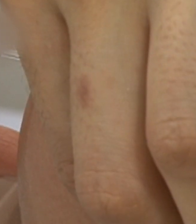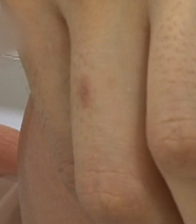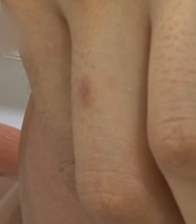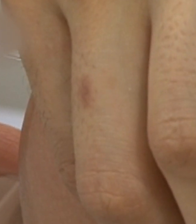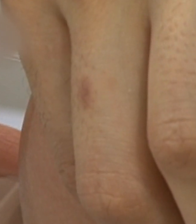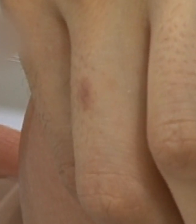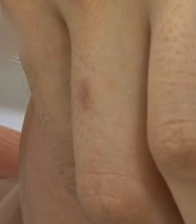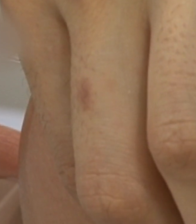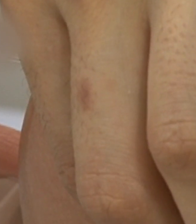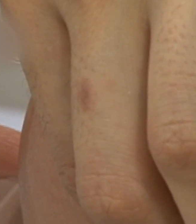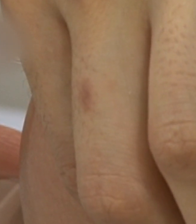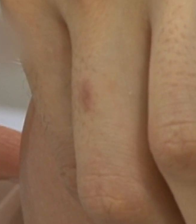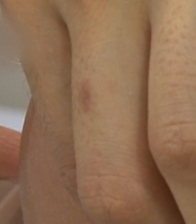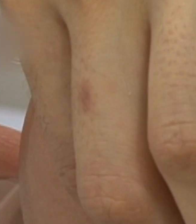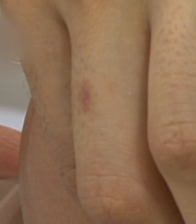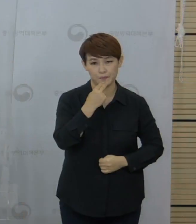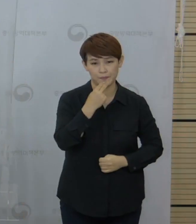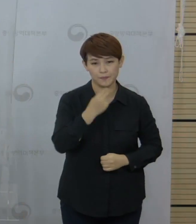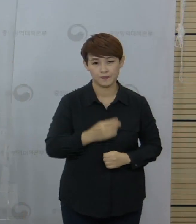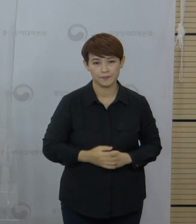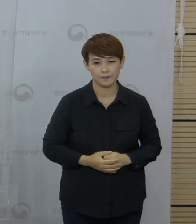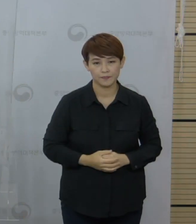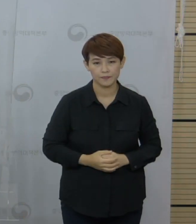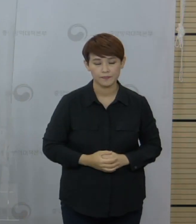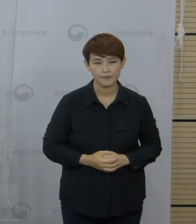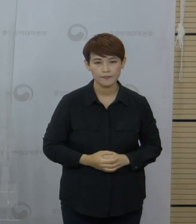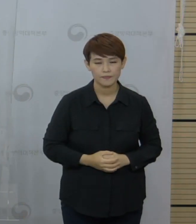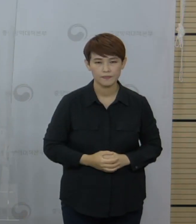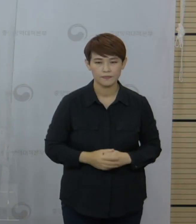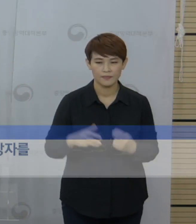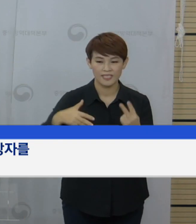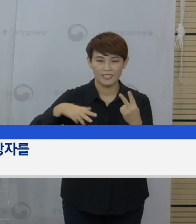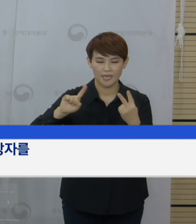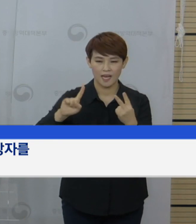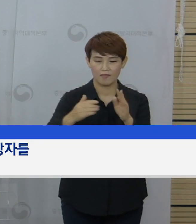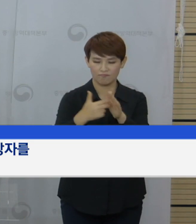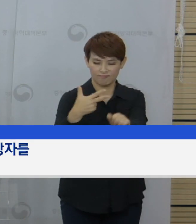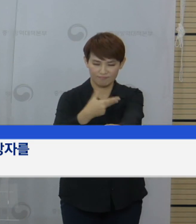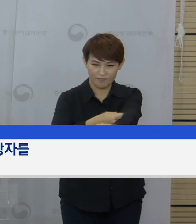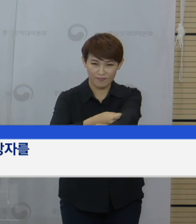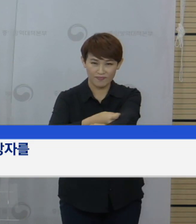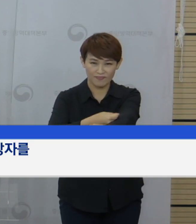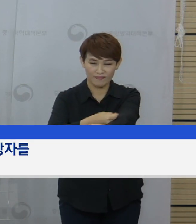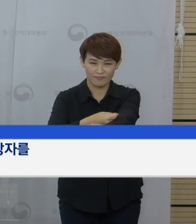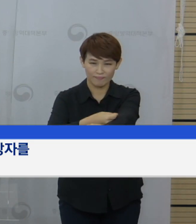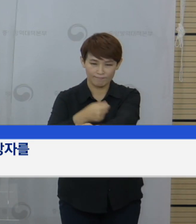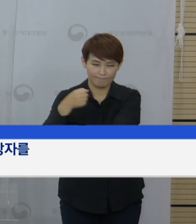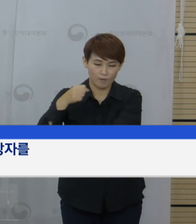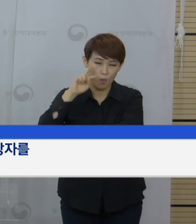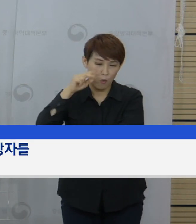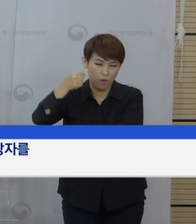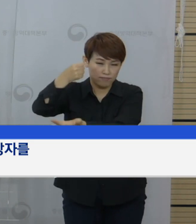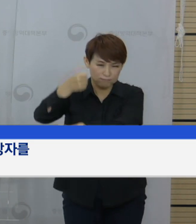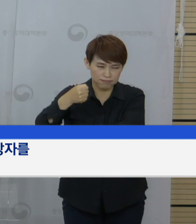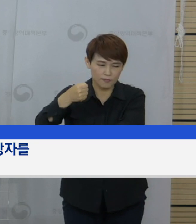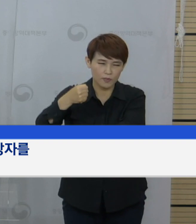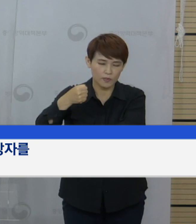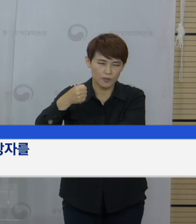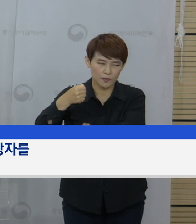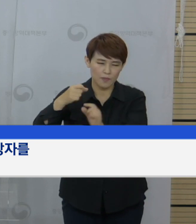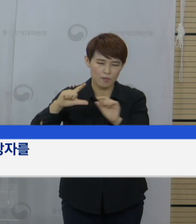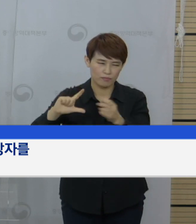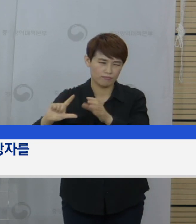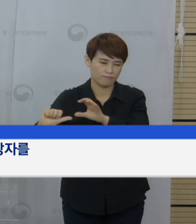계획을 이어간다는 방침입니다. 2차 접종용 그 비축분을 최대한 활용해서 1차